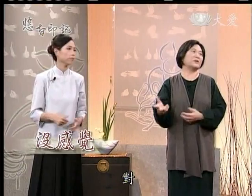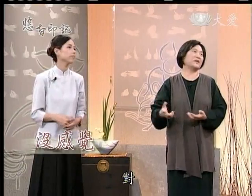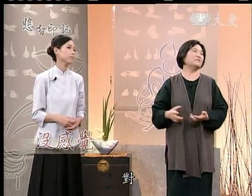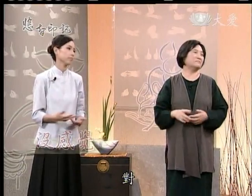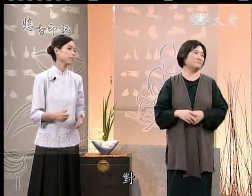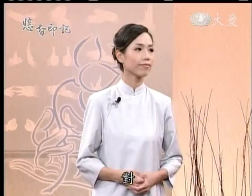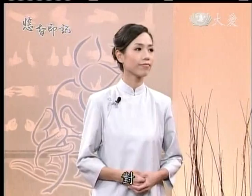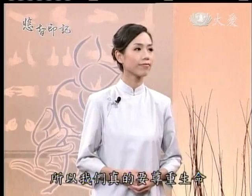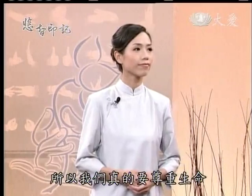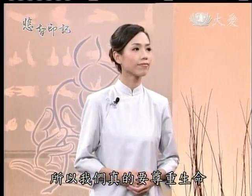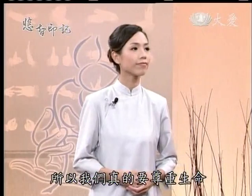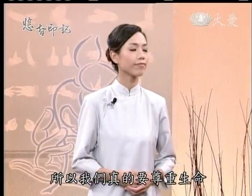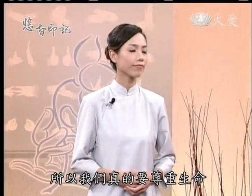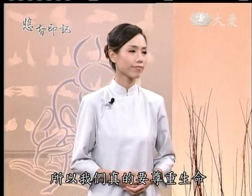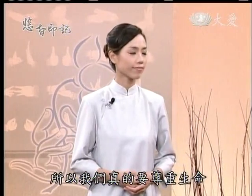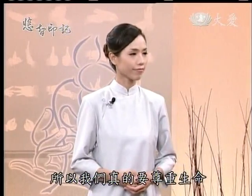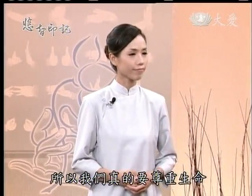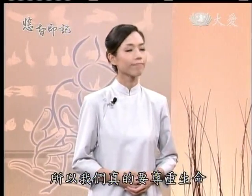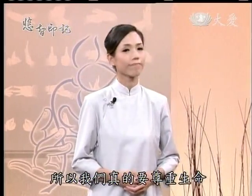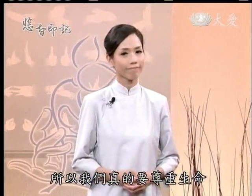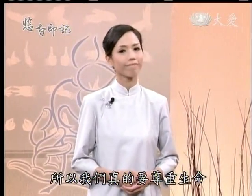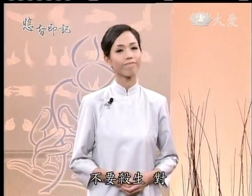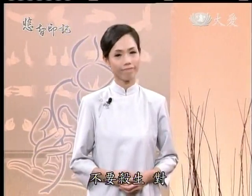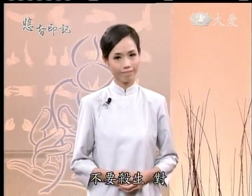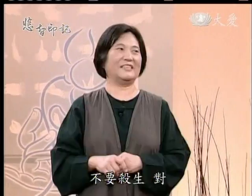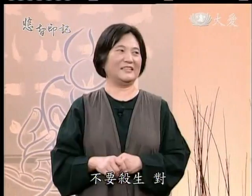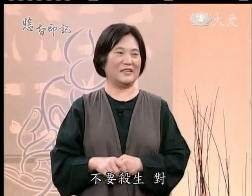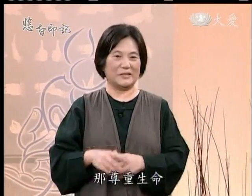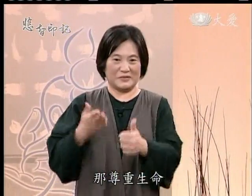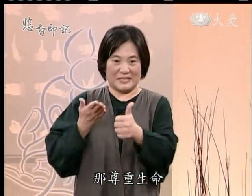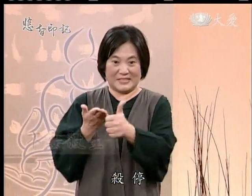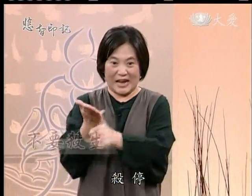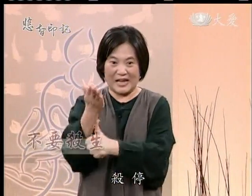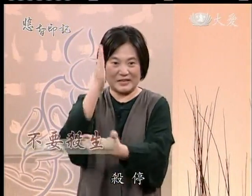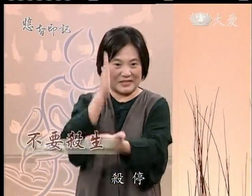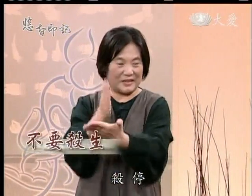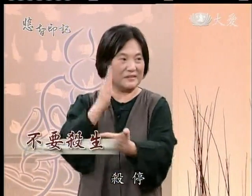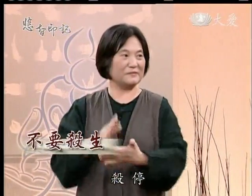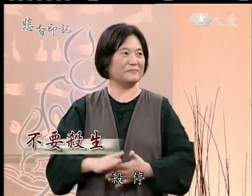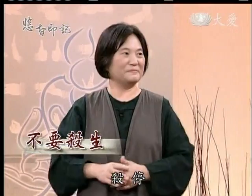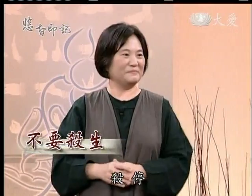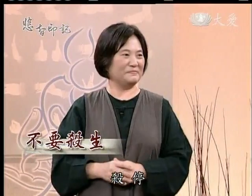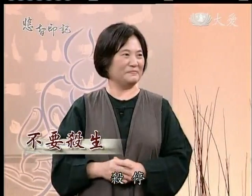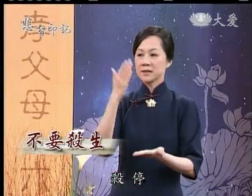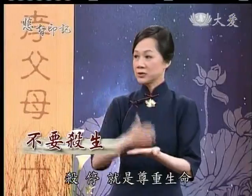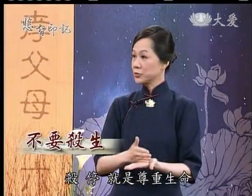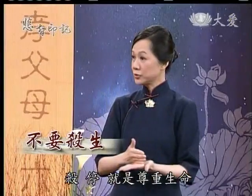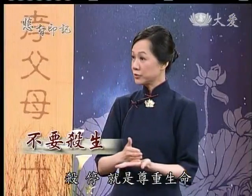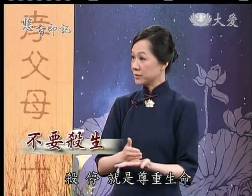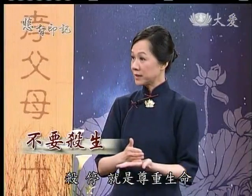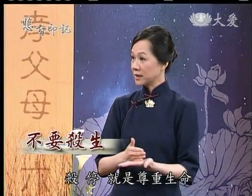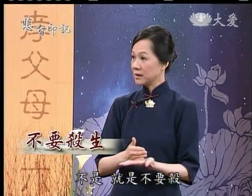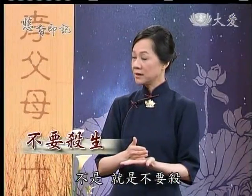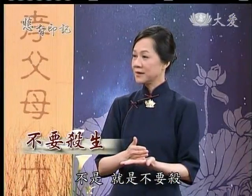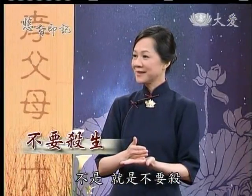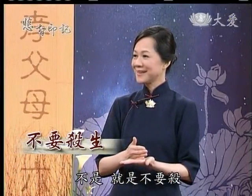对， 所以我们真的要尊重生命啊， 不要杀生， 对，那尊重生命， 停， 杀。你就尊重生命啊！ 不是，这不要